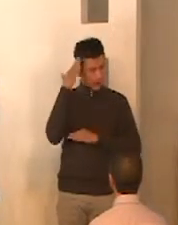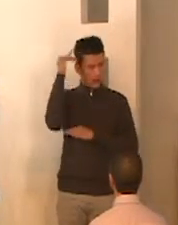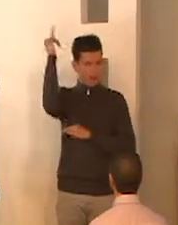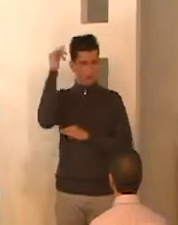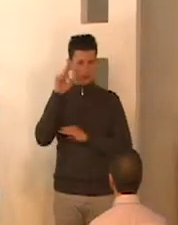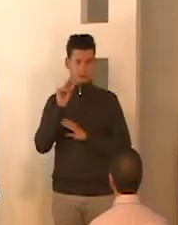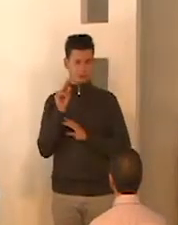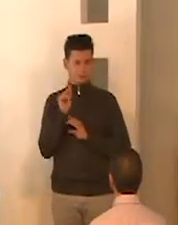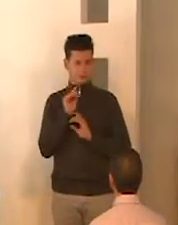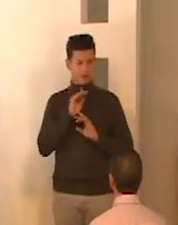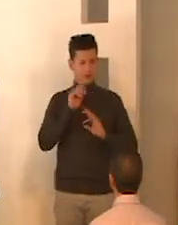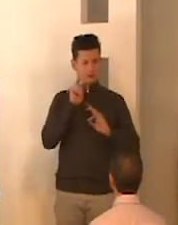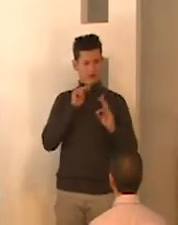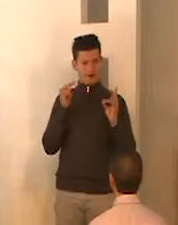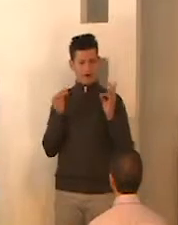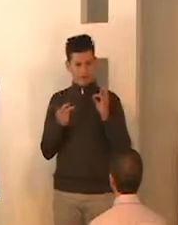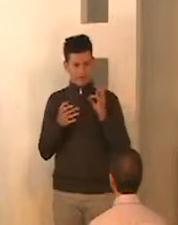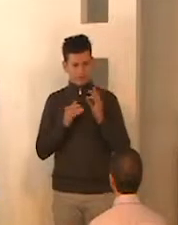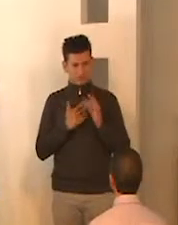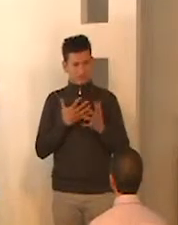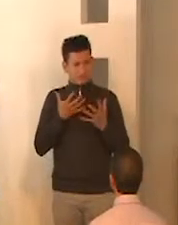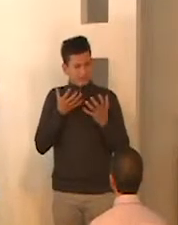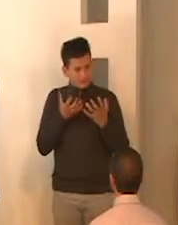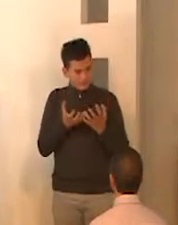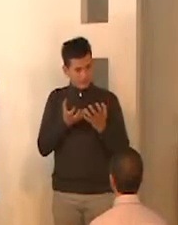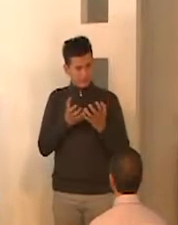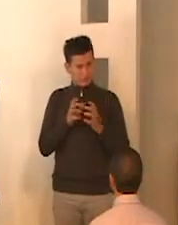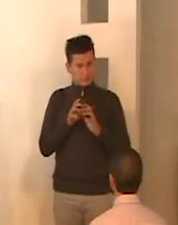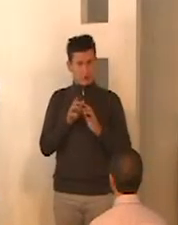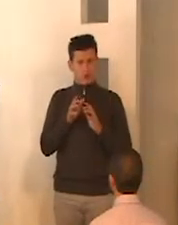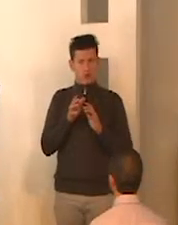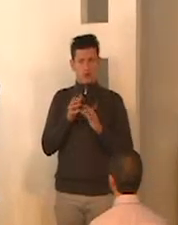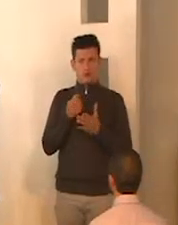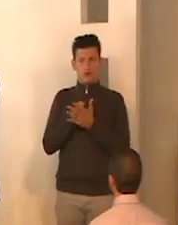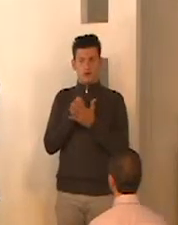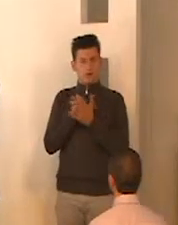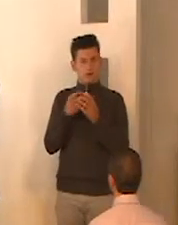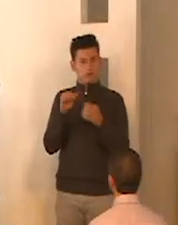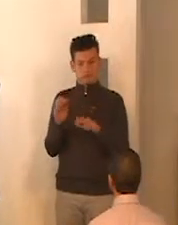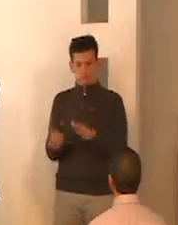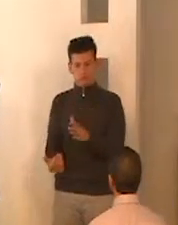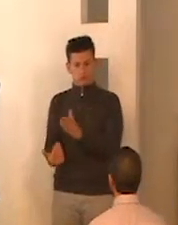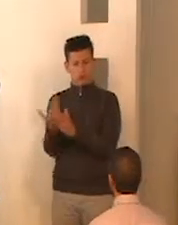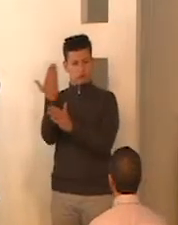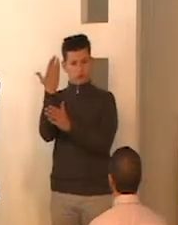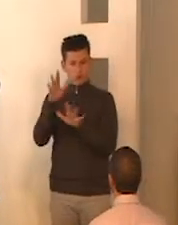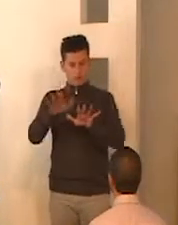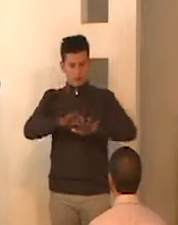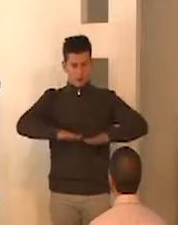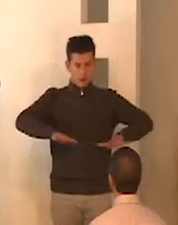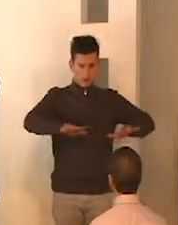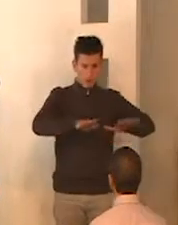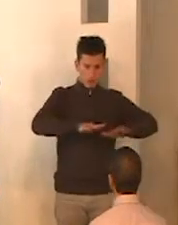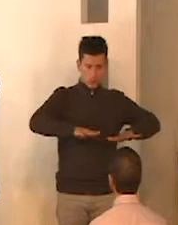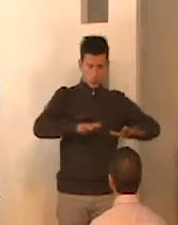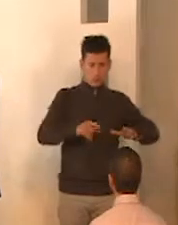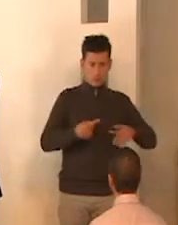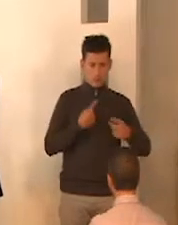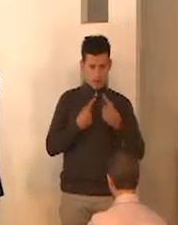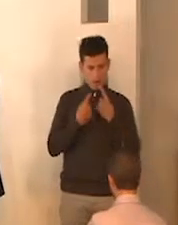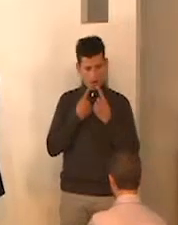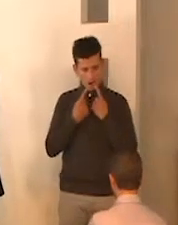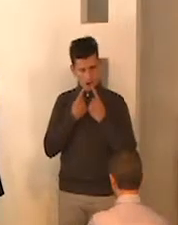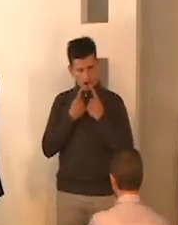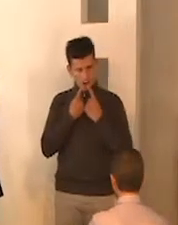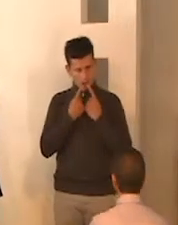la intención de inaugurar un espacio de